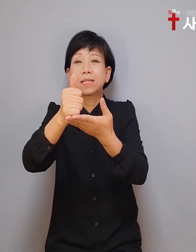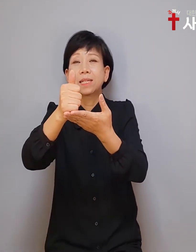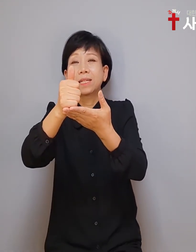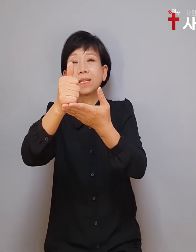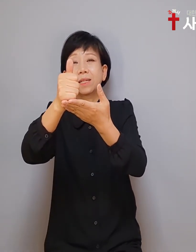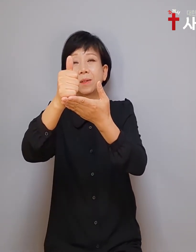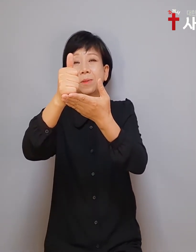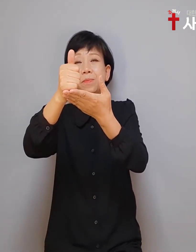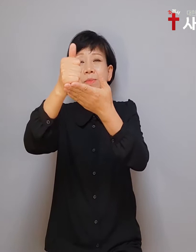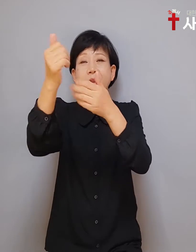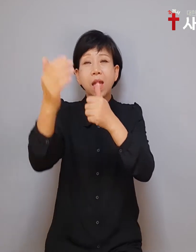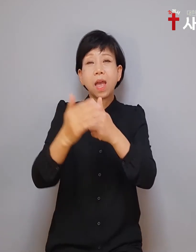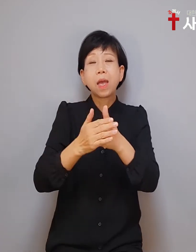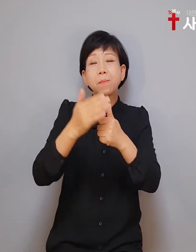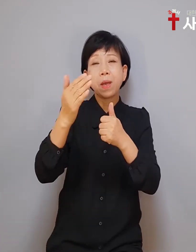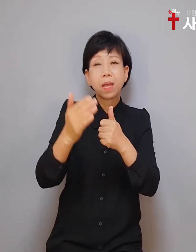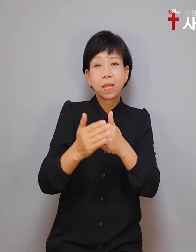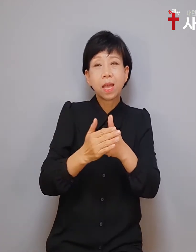하나님